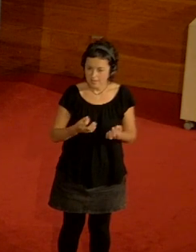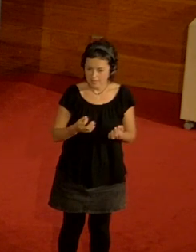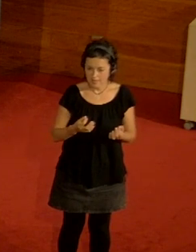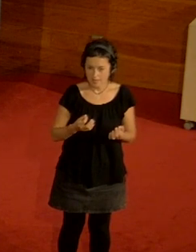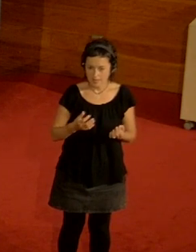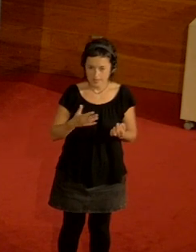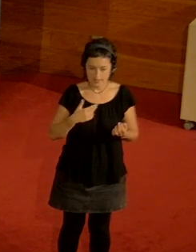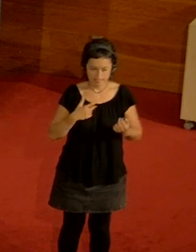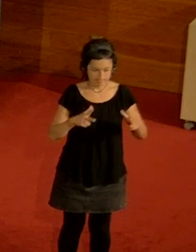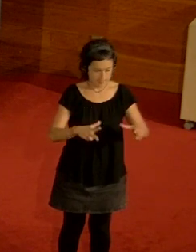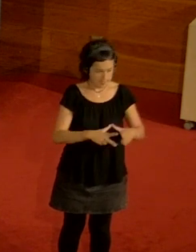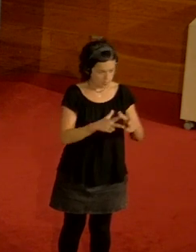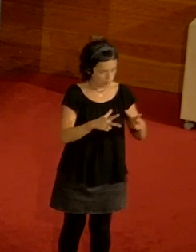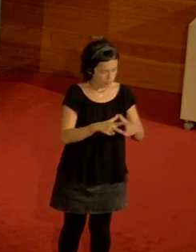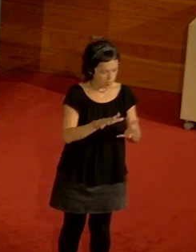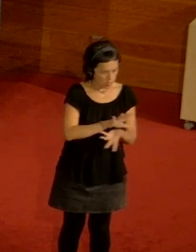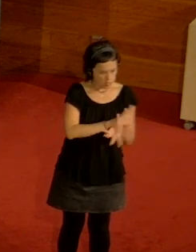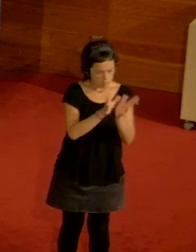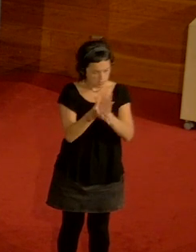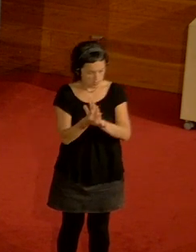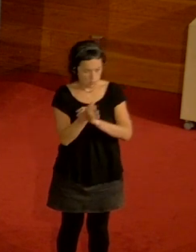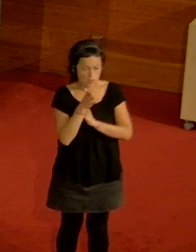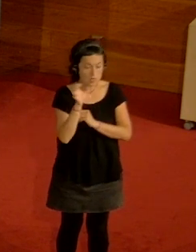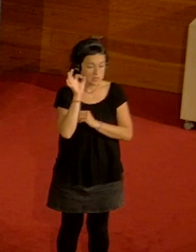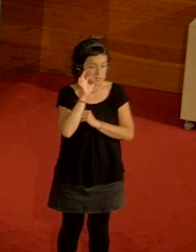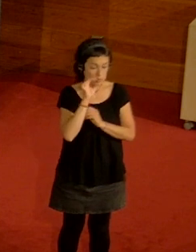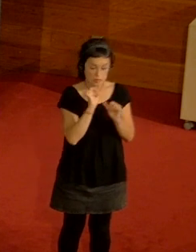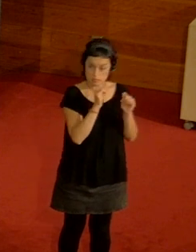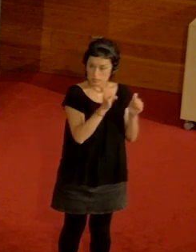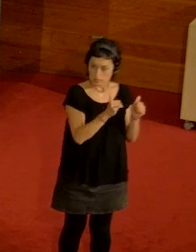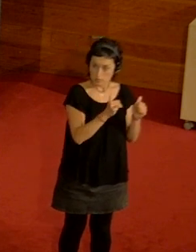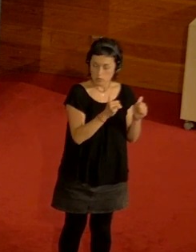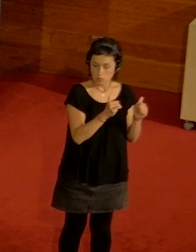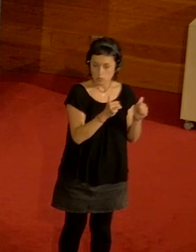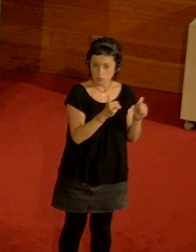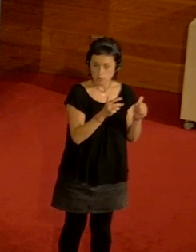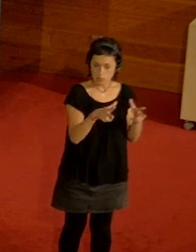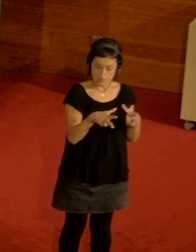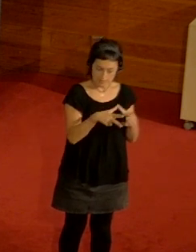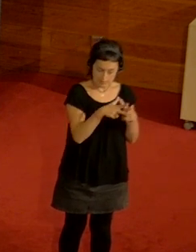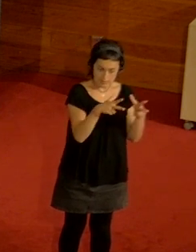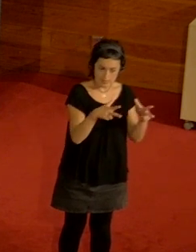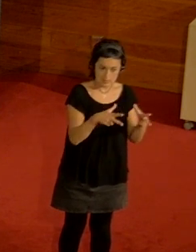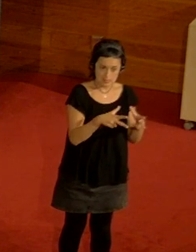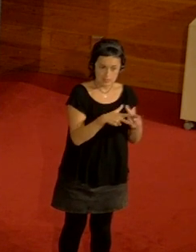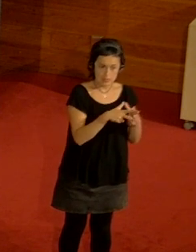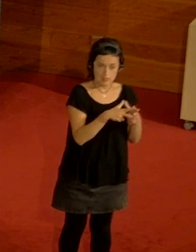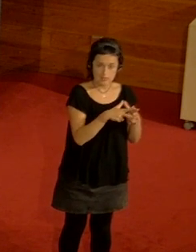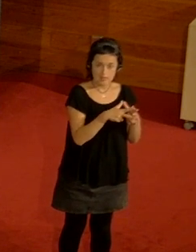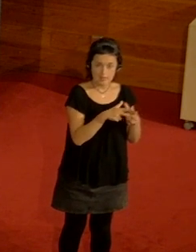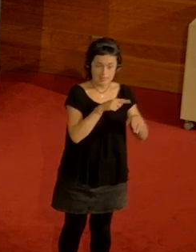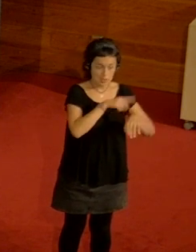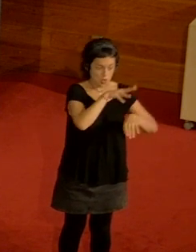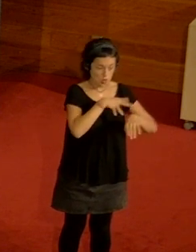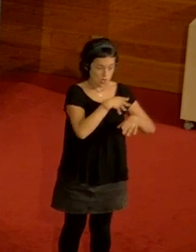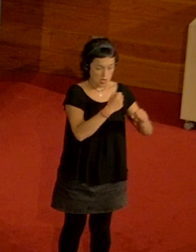nuestra sociedad y así como a principios de siglo e lograr H la sociedad logró una reducción de la jornada laboral que